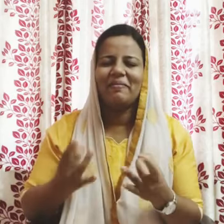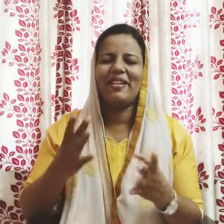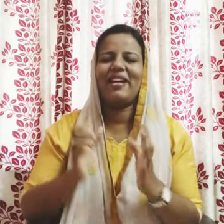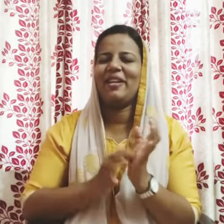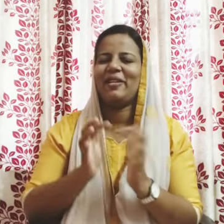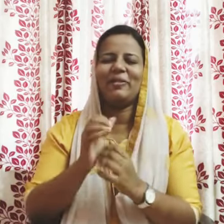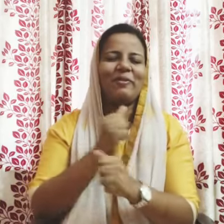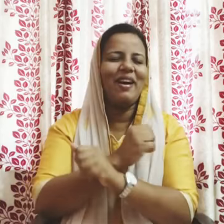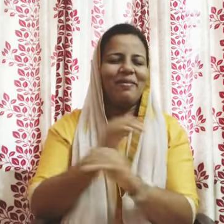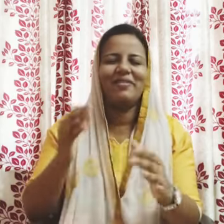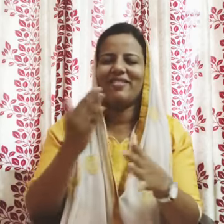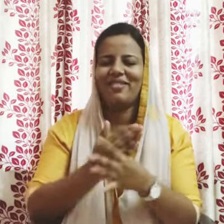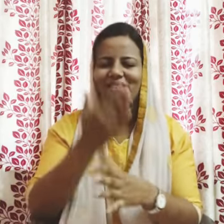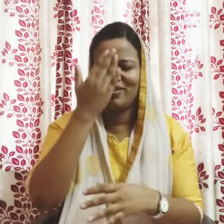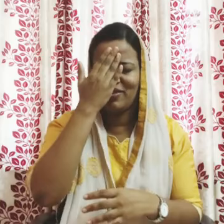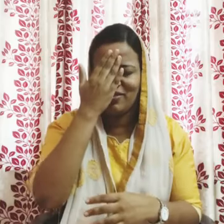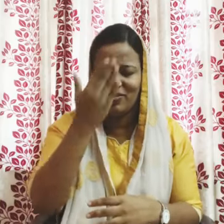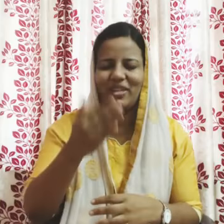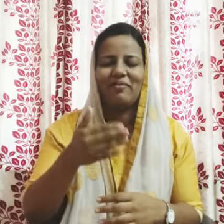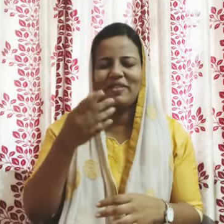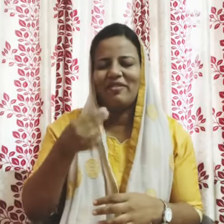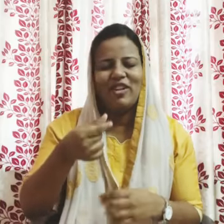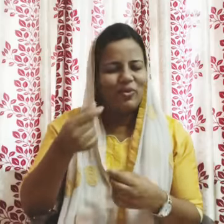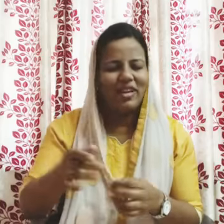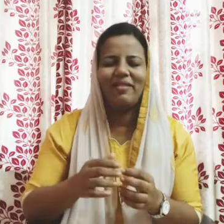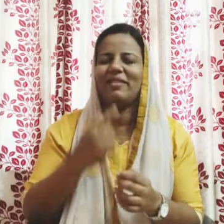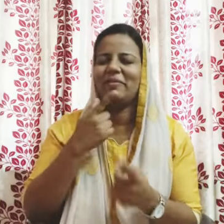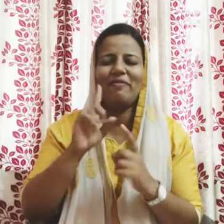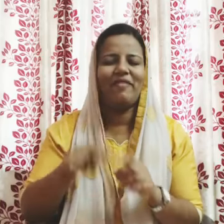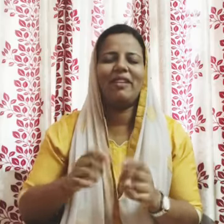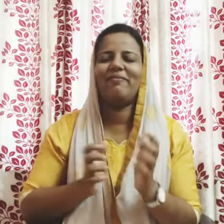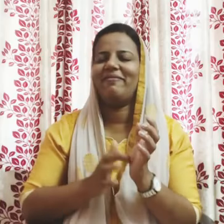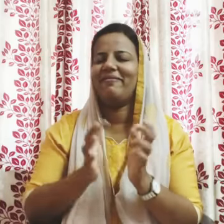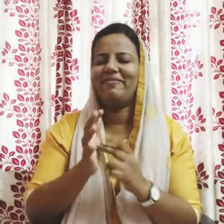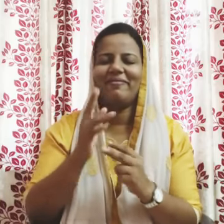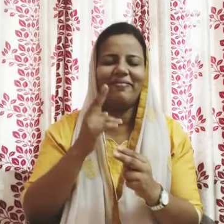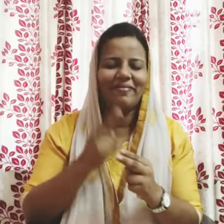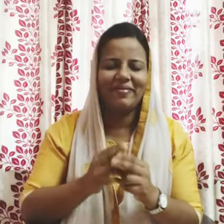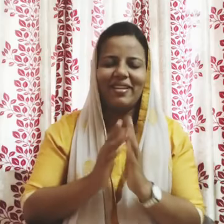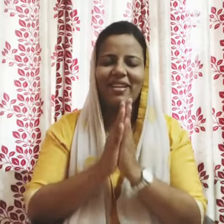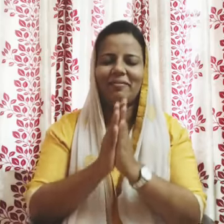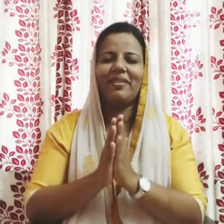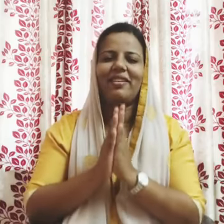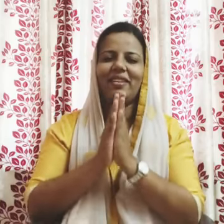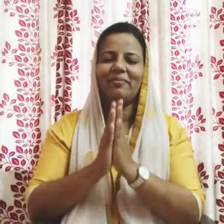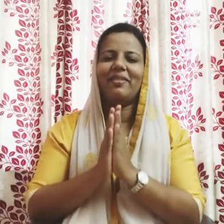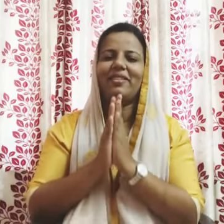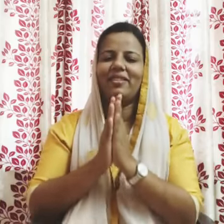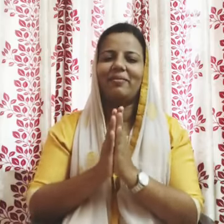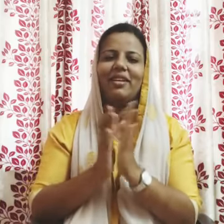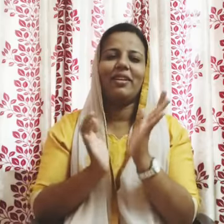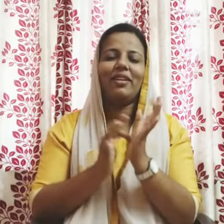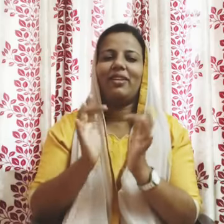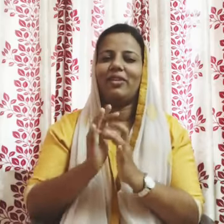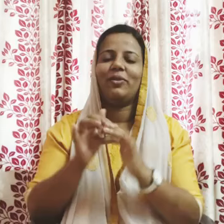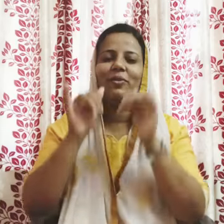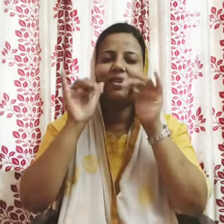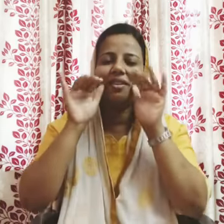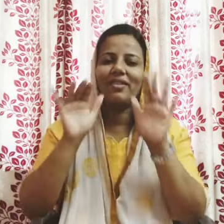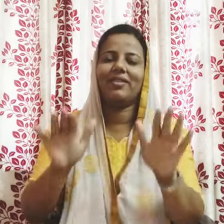പകൽക്കാലം അത്ഭുതം ചെയ്തിരിക്കുന്നതിന് നന്ദി. നിന്റെ കുഞ്ഞുങ്ങളെ മാനിക്കണം, ഞങ്ങളോട് സംസാരിക്കണം. യേശുവിൻ നാമത്തിൽ തന്നെ. ആമേൻ, ആമേൻ, ആമേൻ. കർത്താവ് നിങ്ങളെ